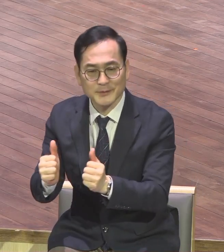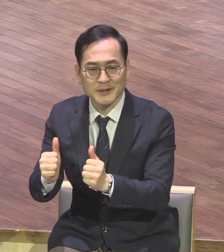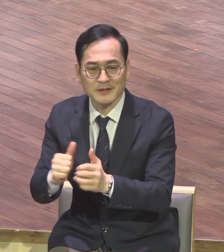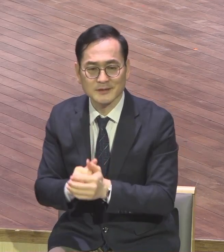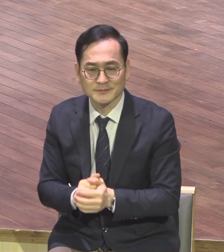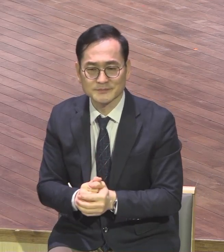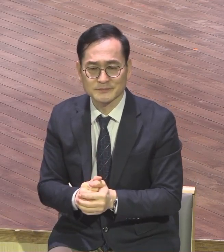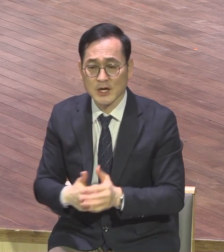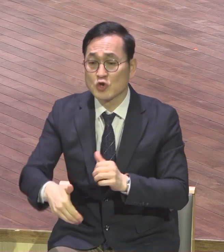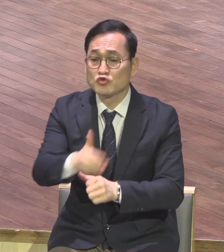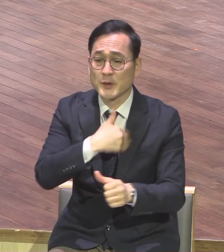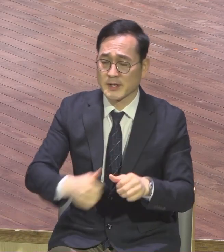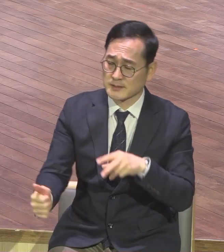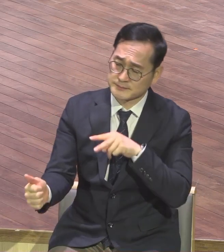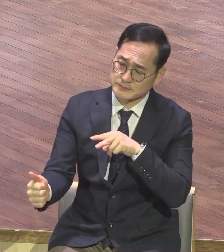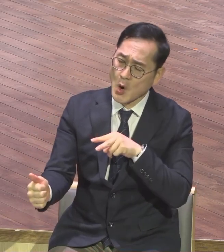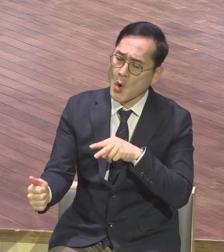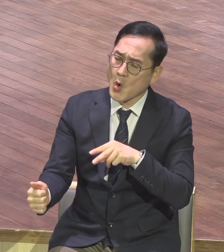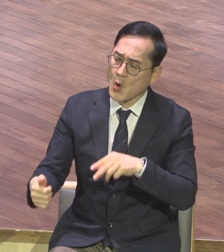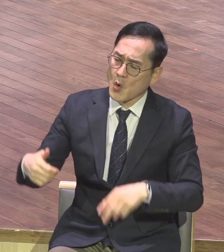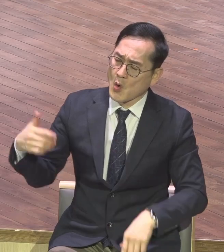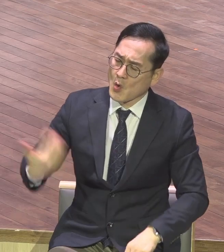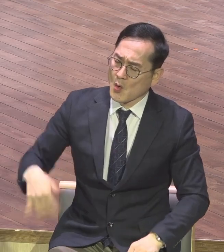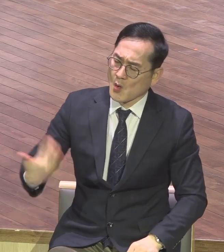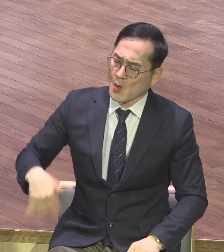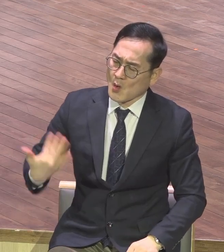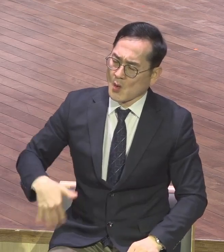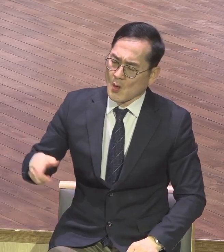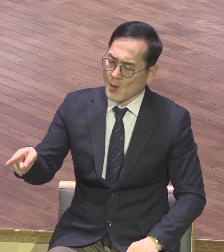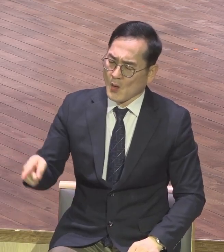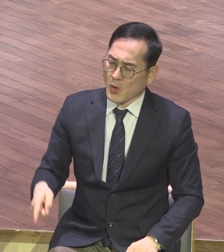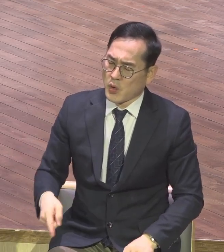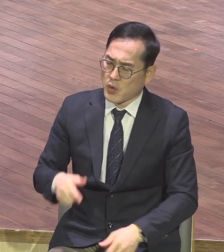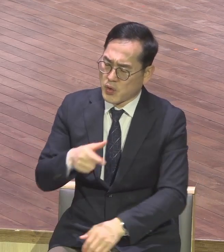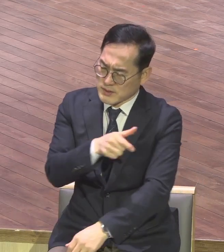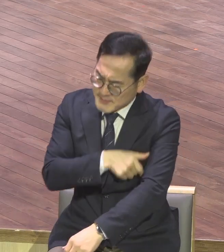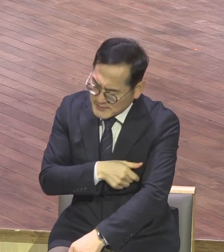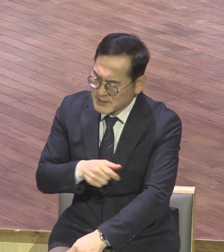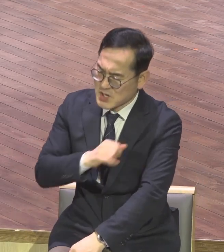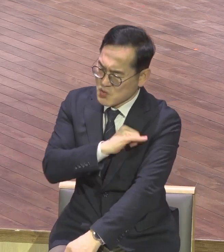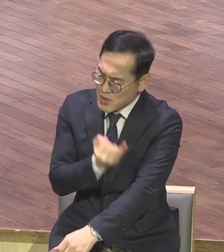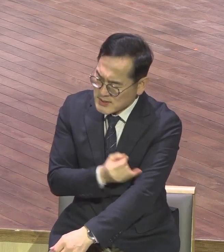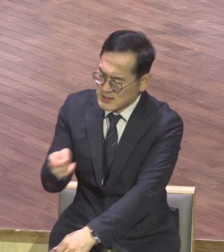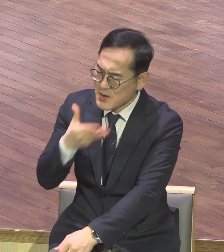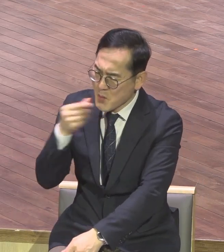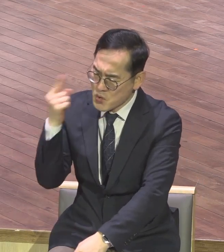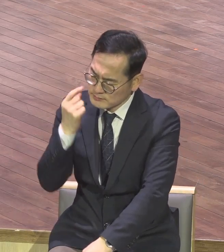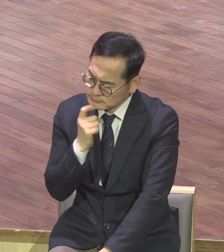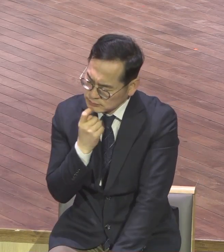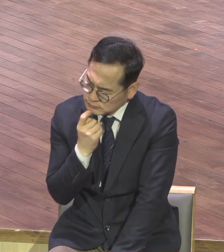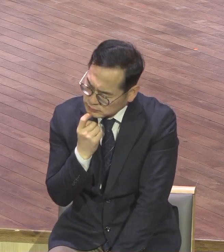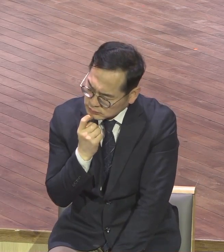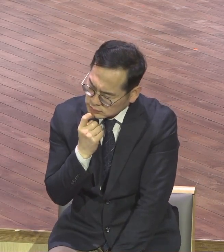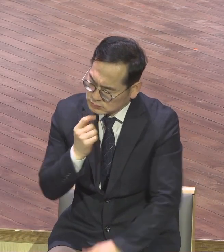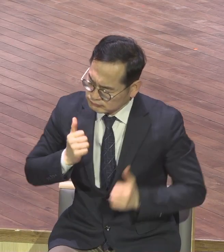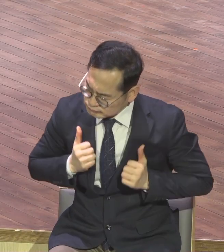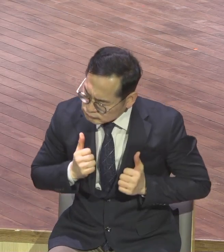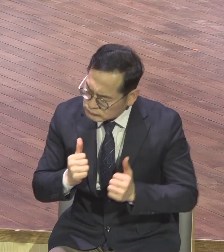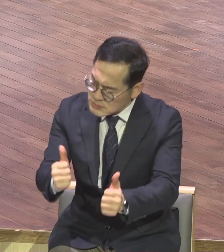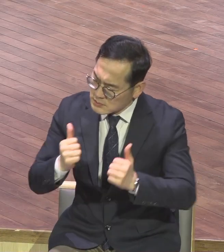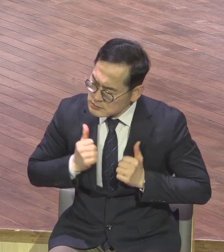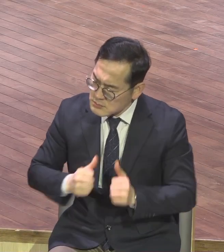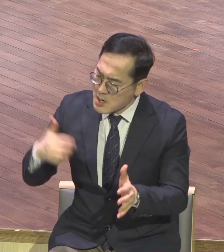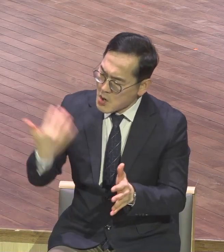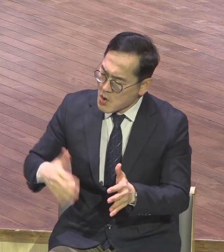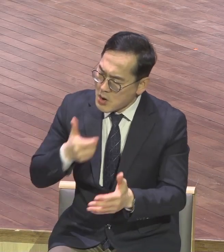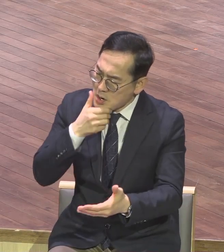야, 저분은 저 장로님은 저 집사님은 저 권사님은 정말 오직 복음밖에 없고 복음을 위해서 달려가는 삶을 살구나.